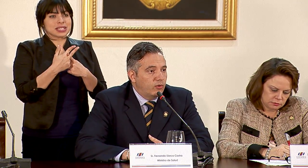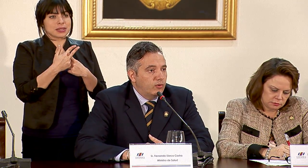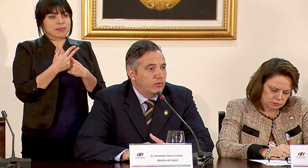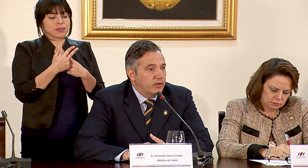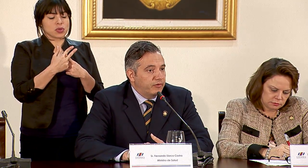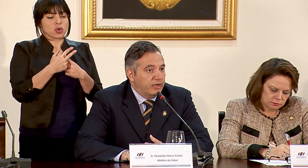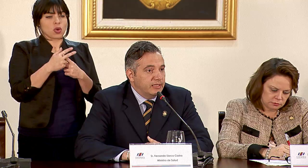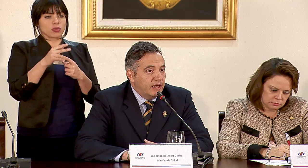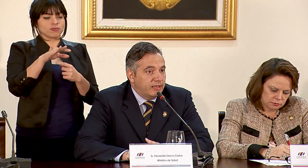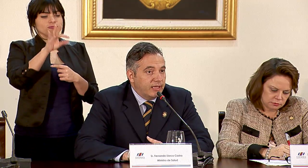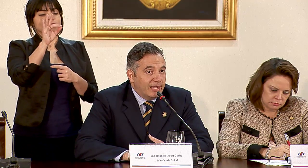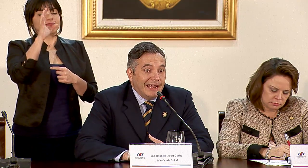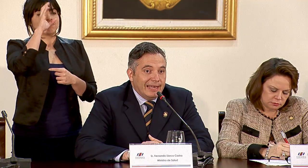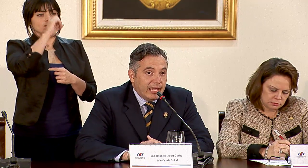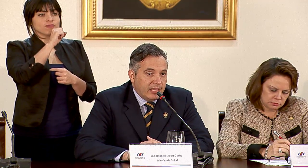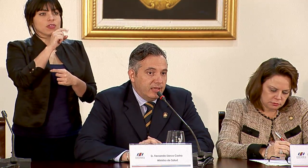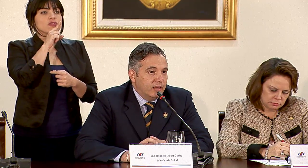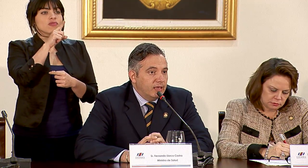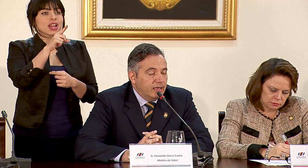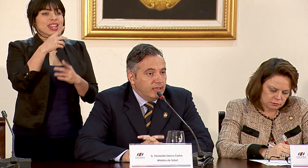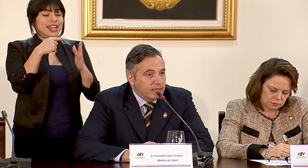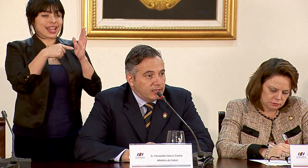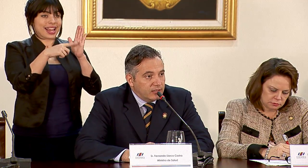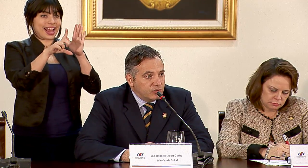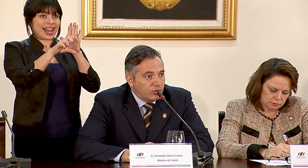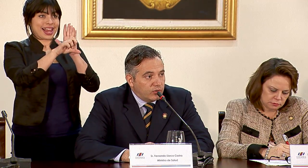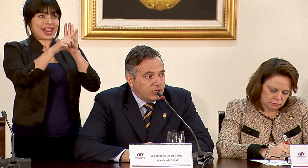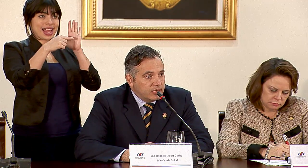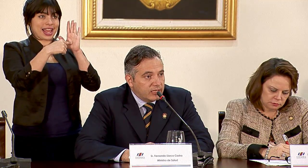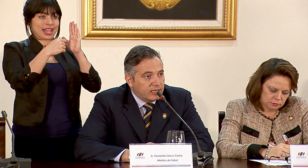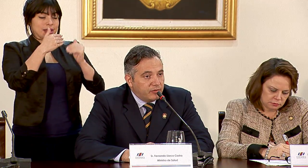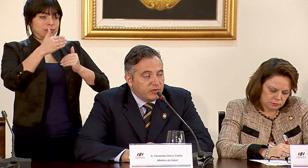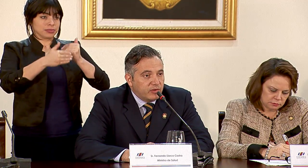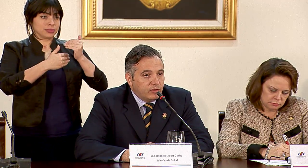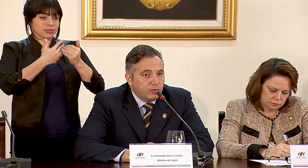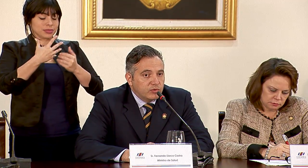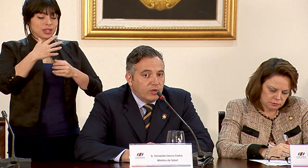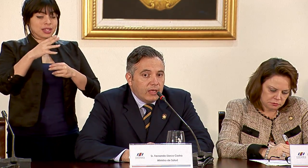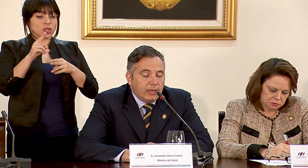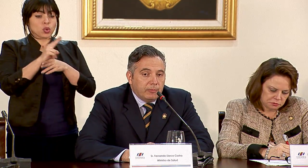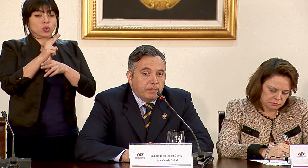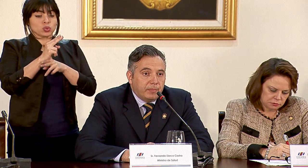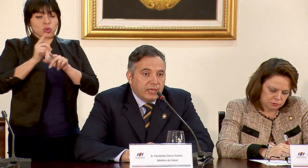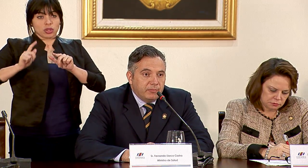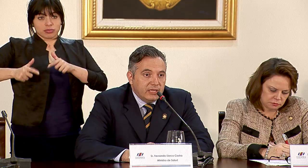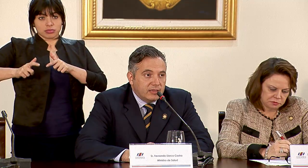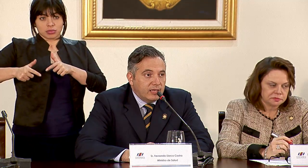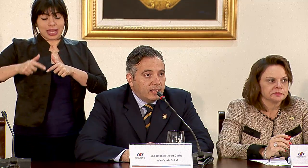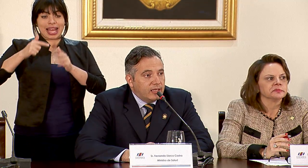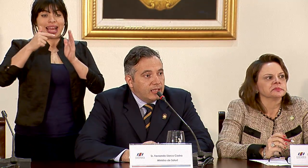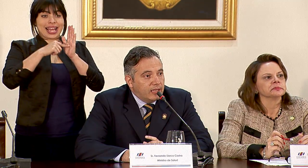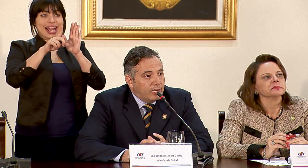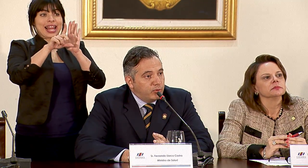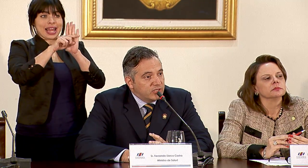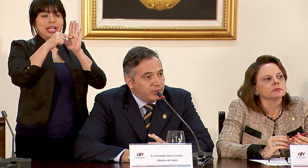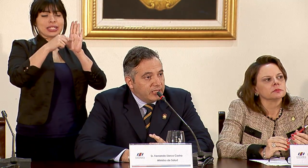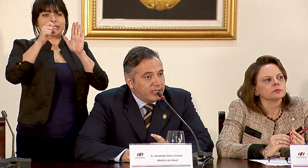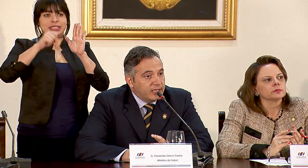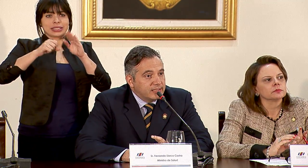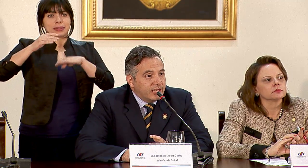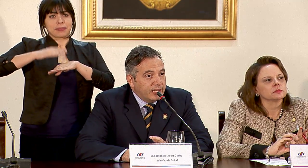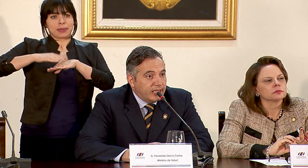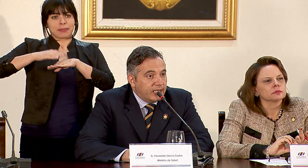encuentra con la realidad de que la ley de gestión integral de residuos permite la